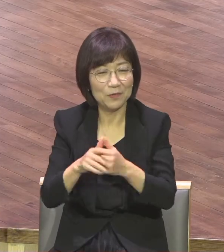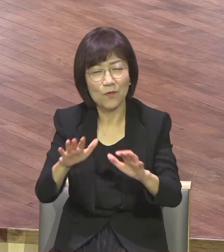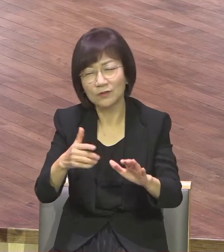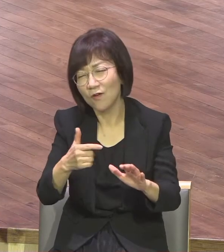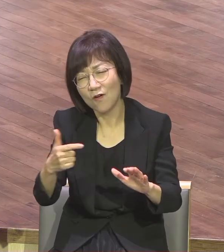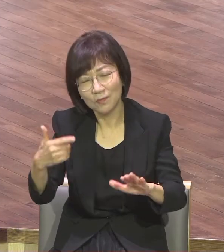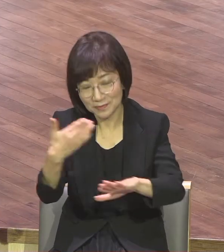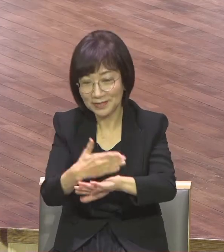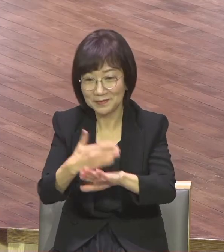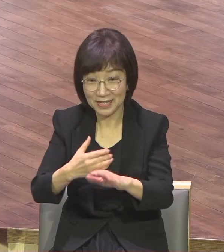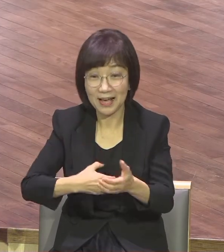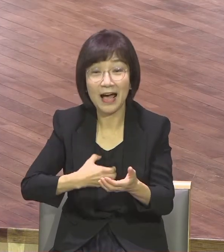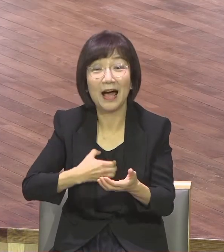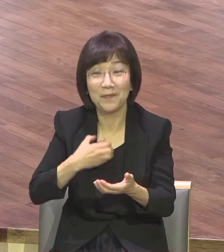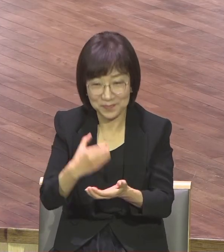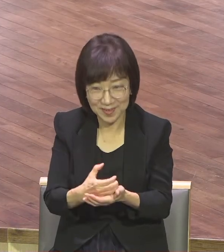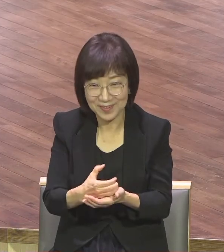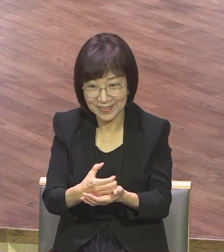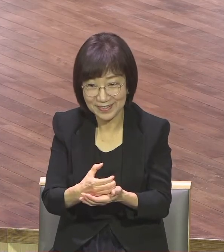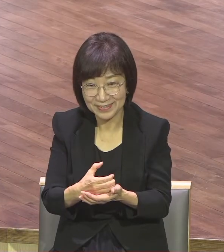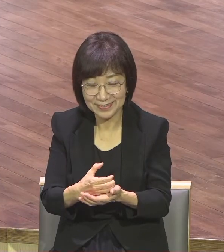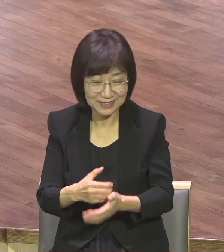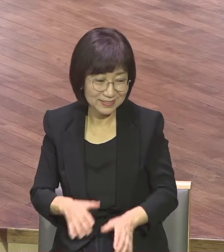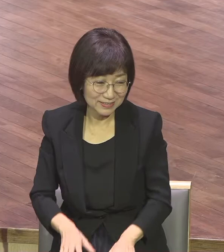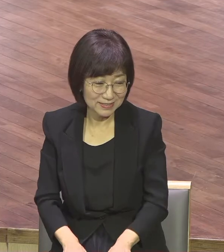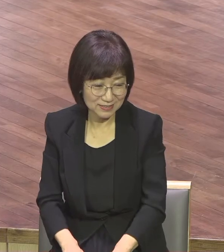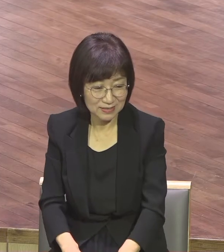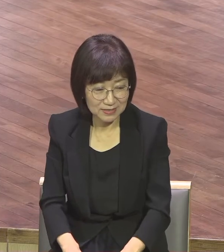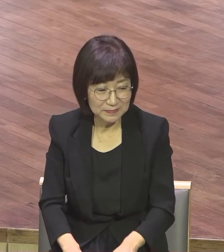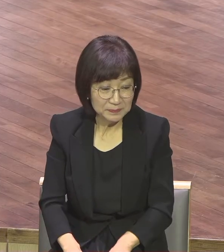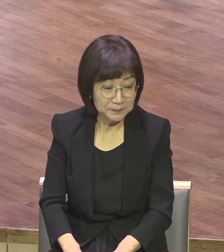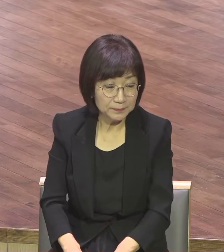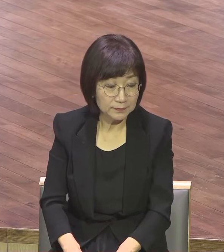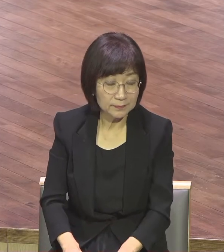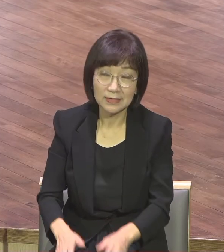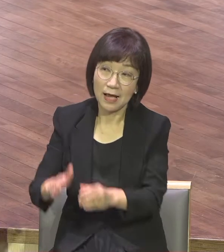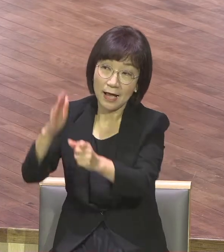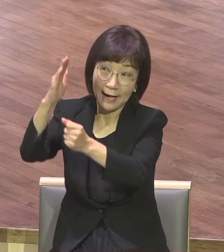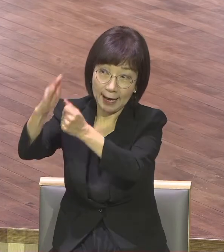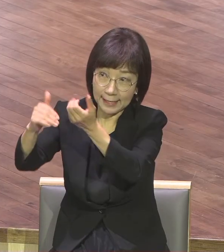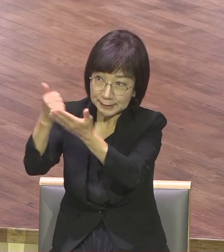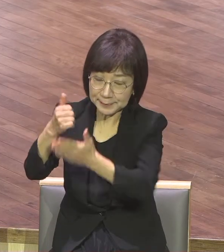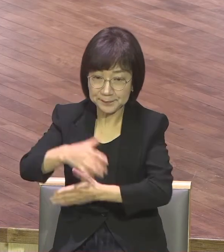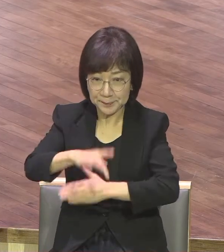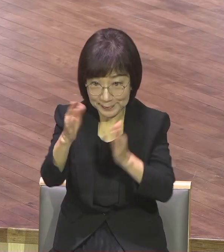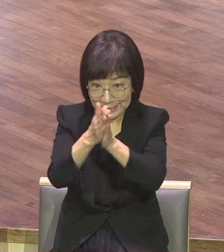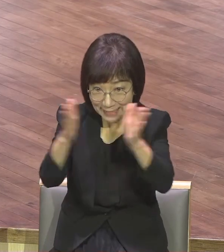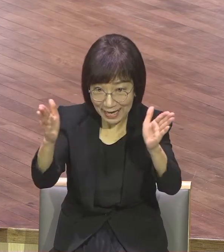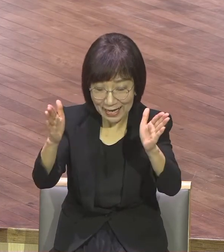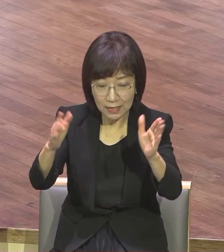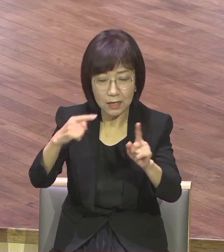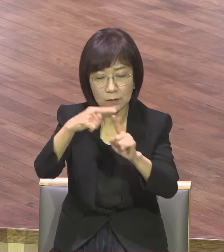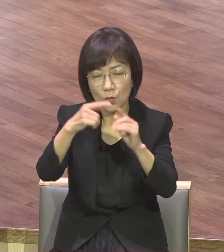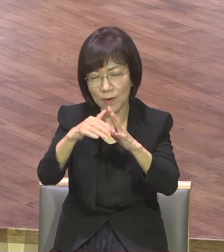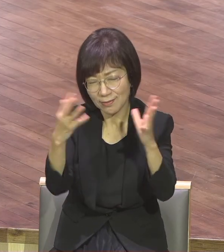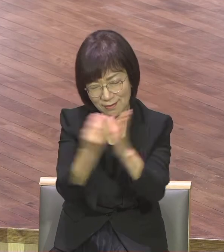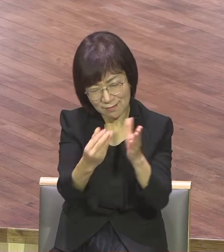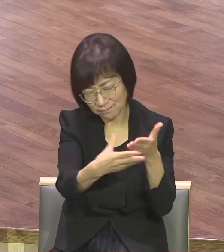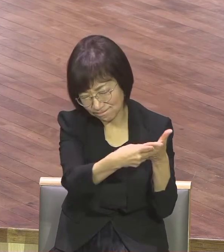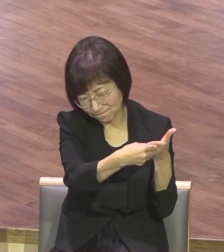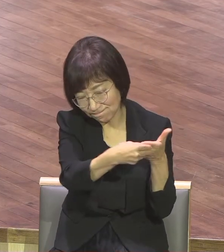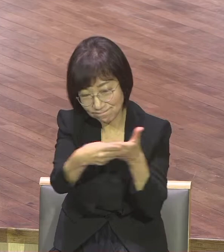다 동일한 마음인지를 확신합니다. 하나님께서 시작하셨습니다. 하나님께서 인도하셨습니다.